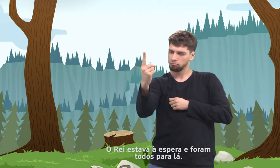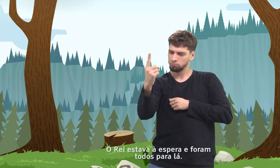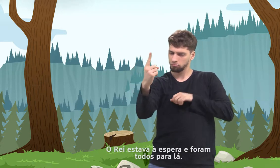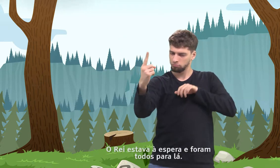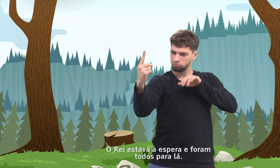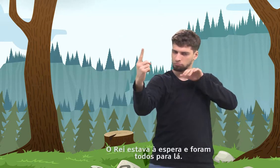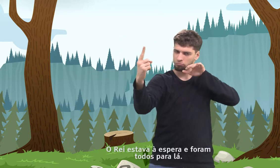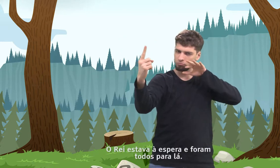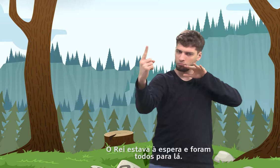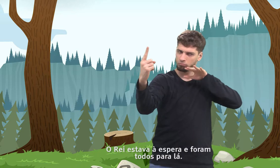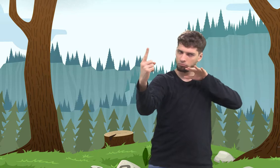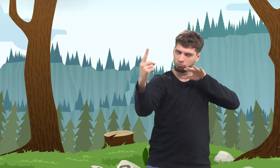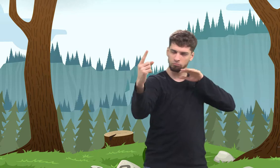e todos foram para lá